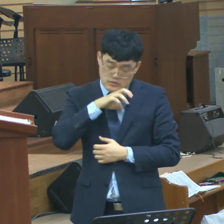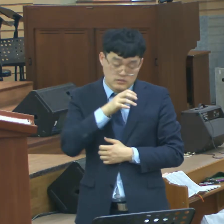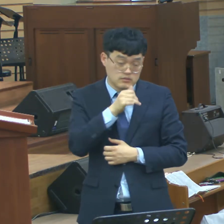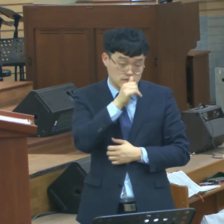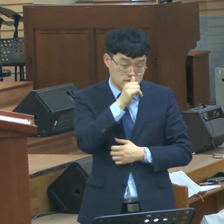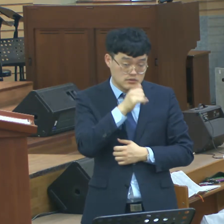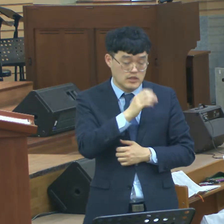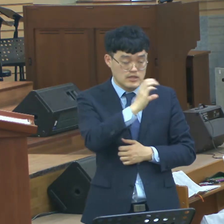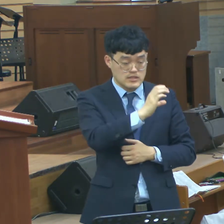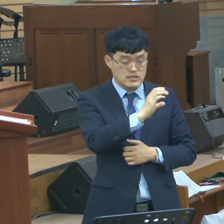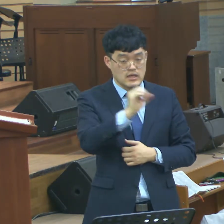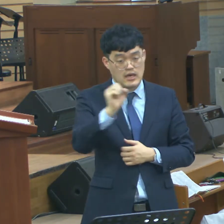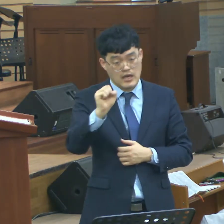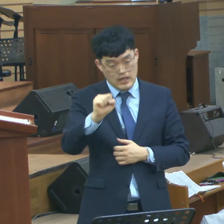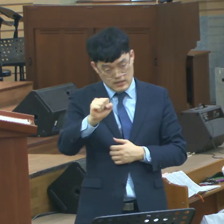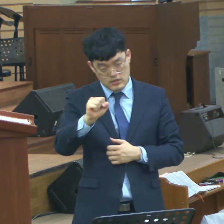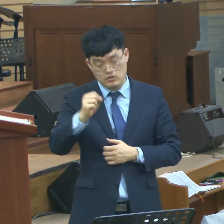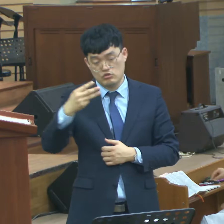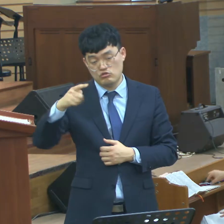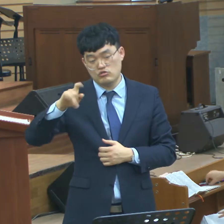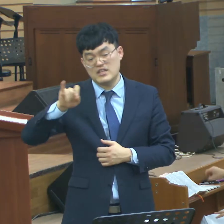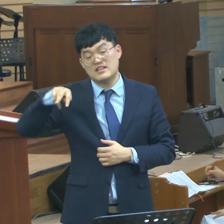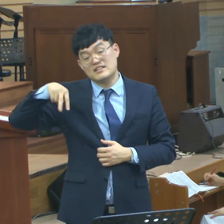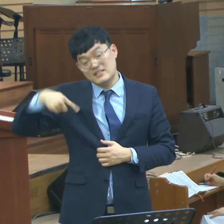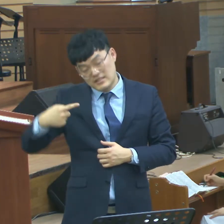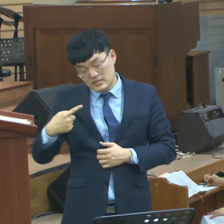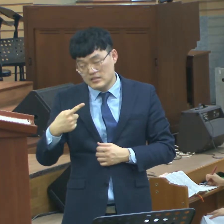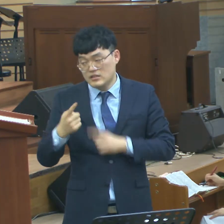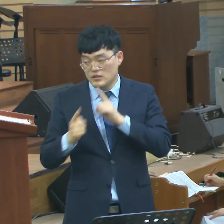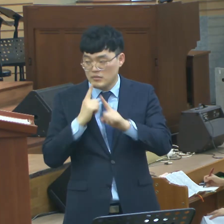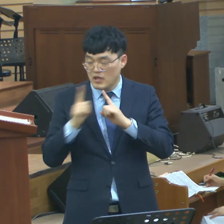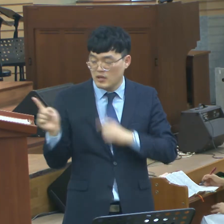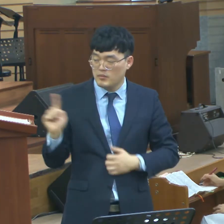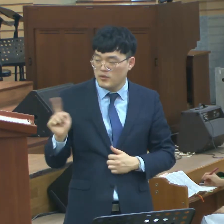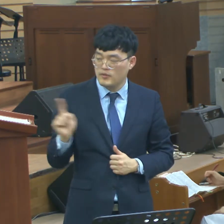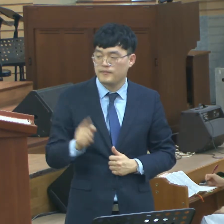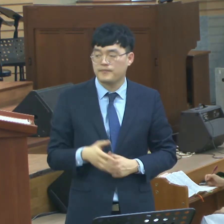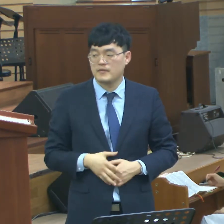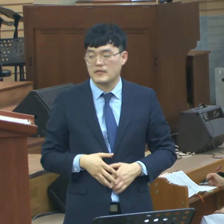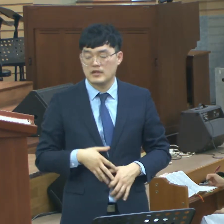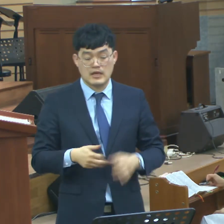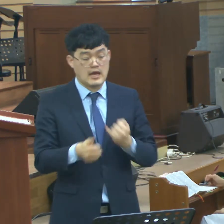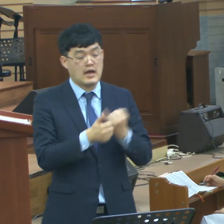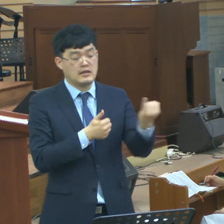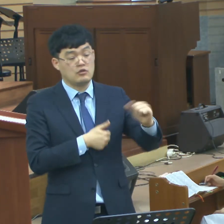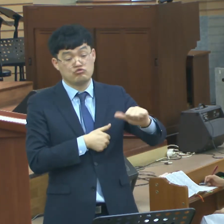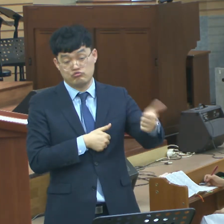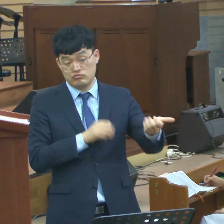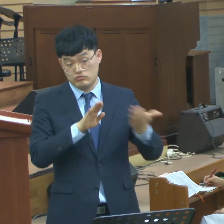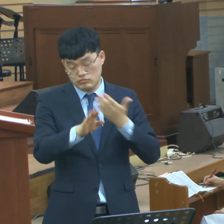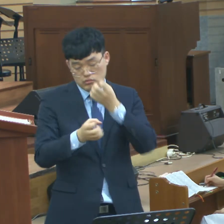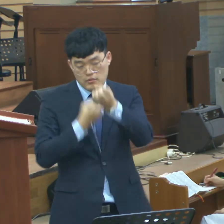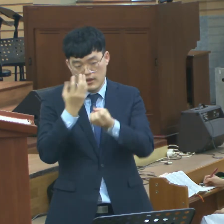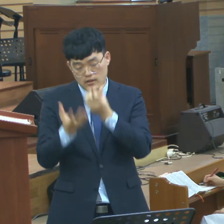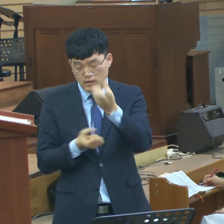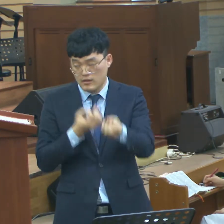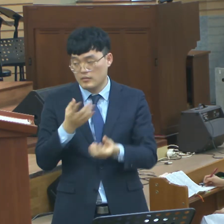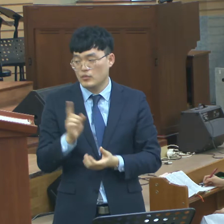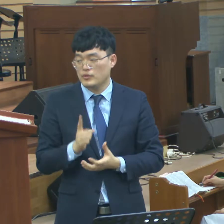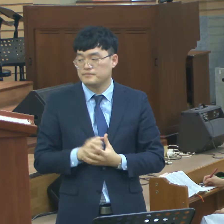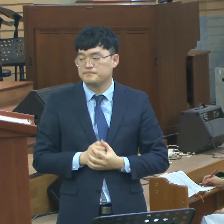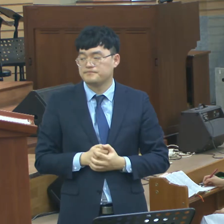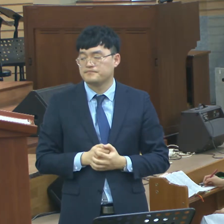C.S. 루이스는 이런 고백을 남겼는데 아내를 잃고 이 고백을 남긴 거예요.